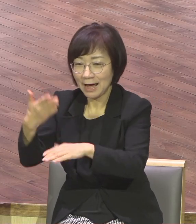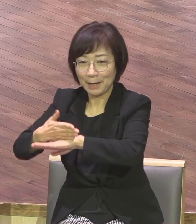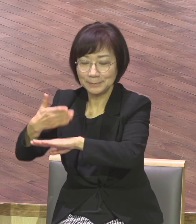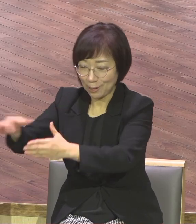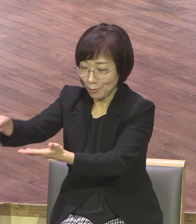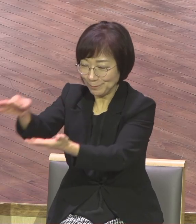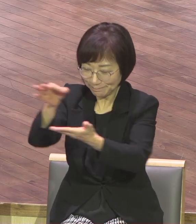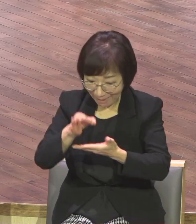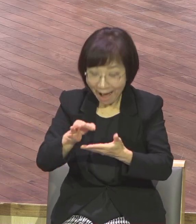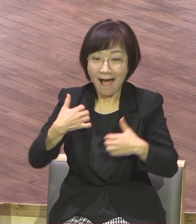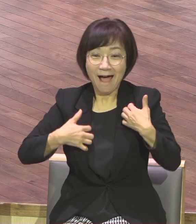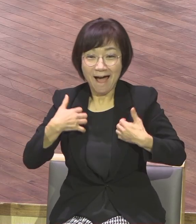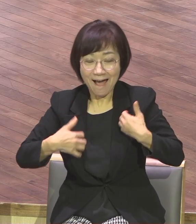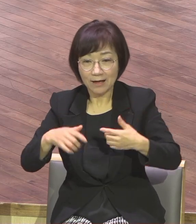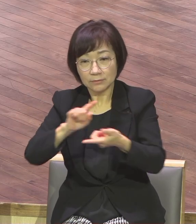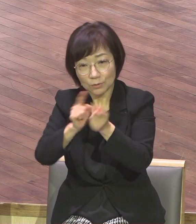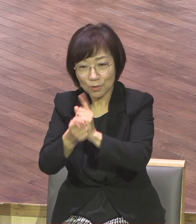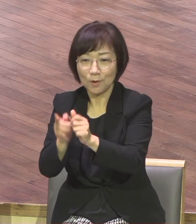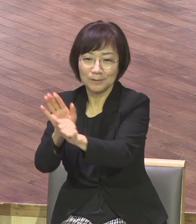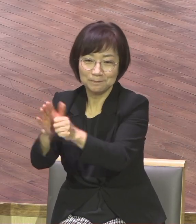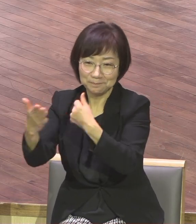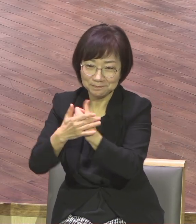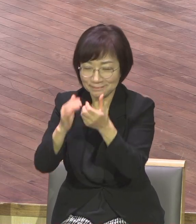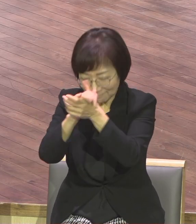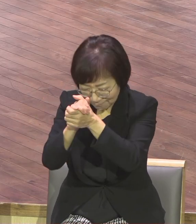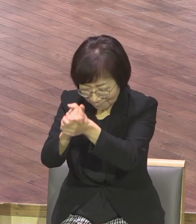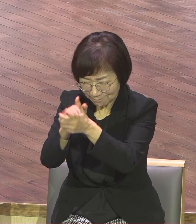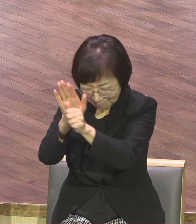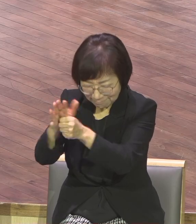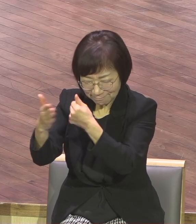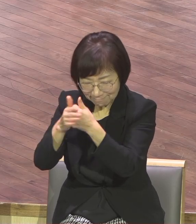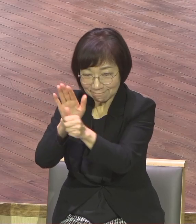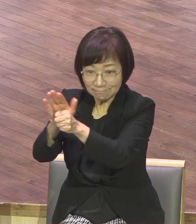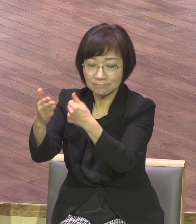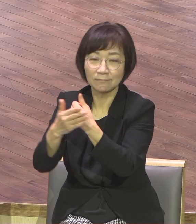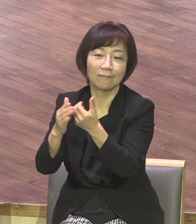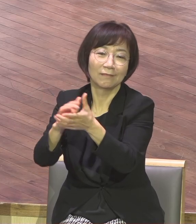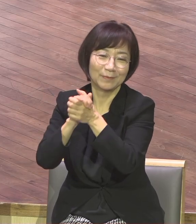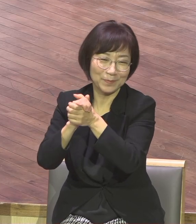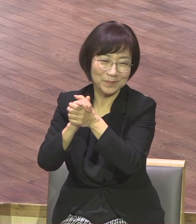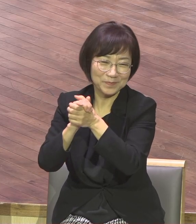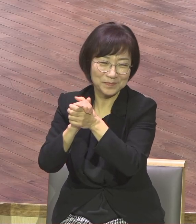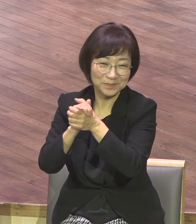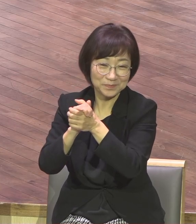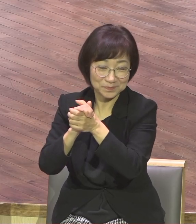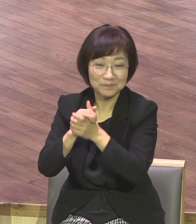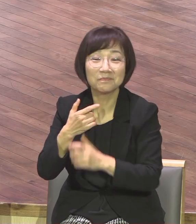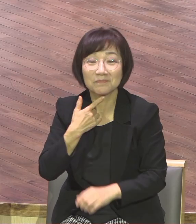없는 사람인데 기도 부탁하는 게 더 좋아. 그 사람 할 일 없으면 기도를 하는 거지, 기도. 그러지 않아요?